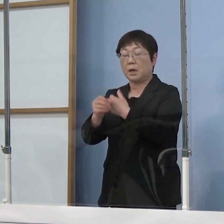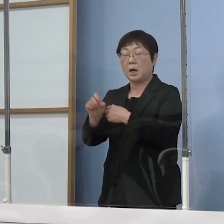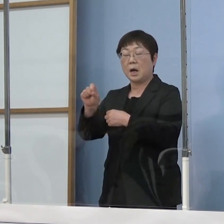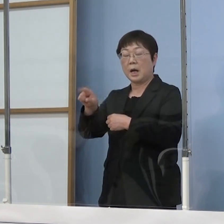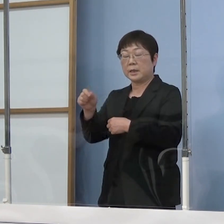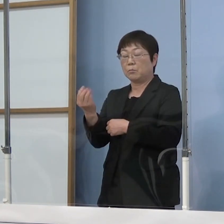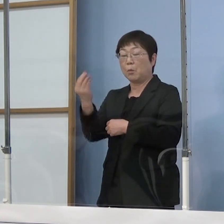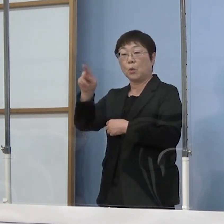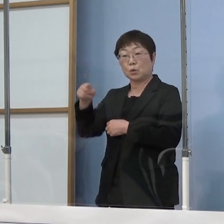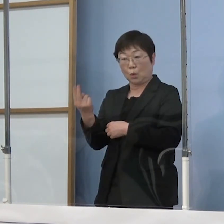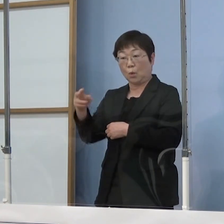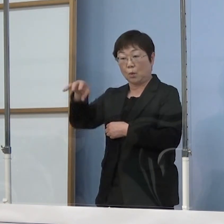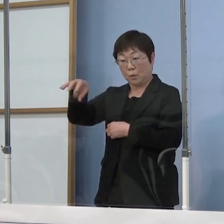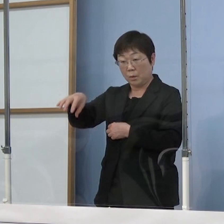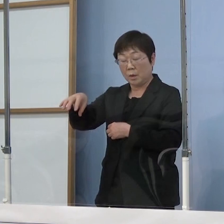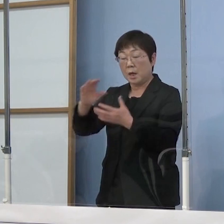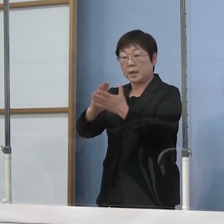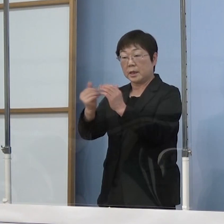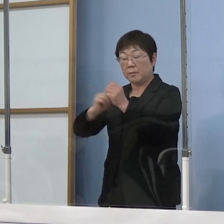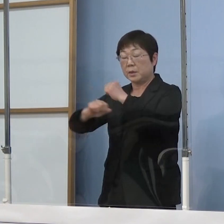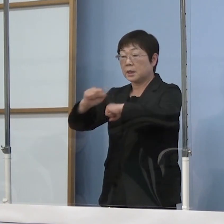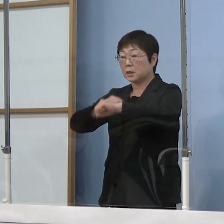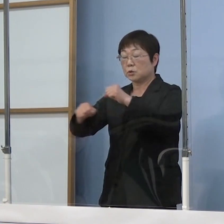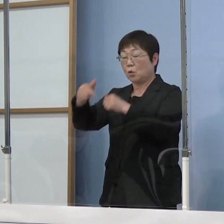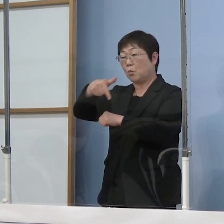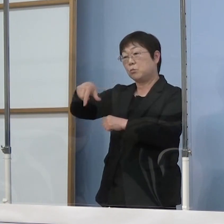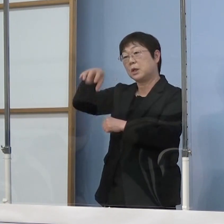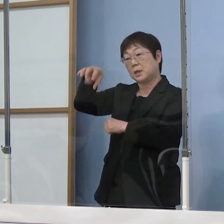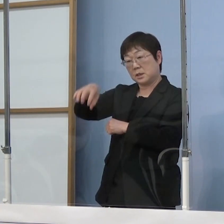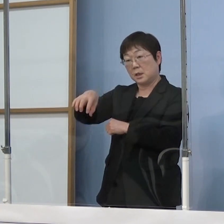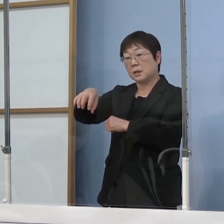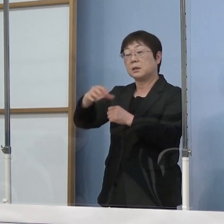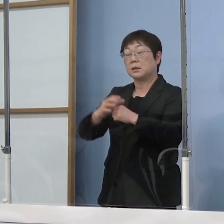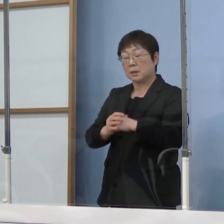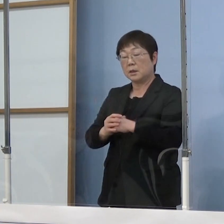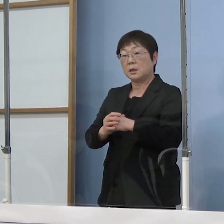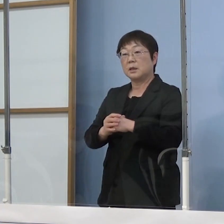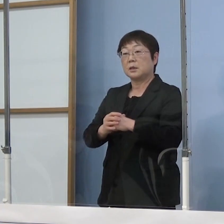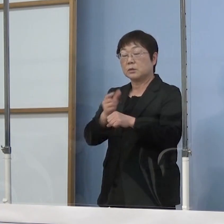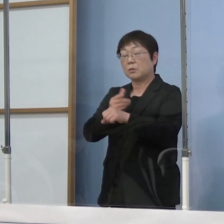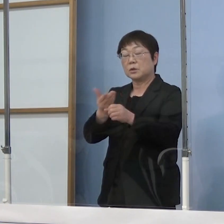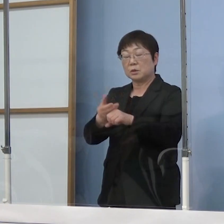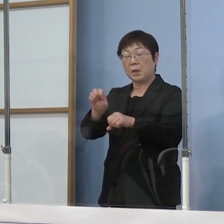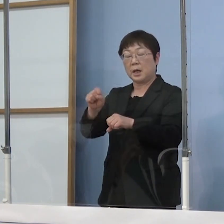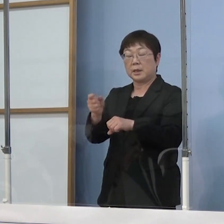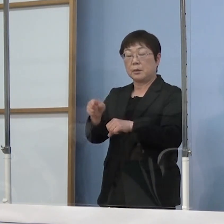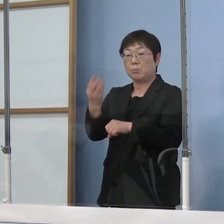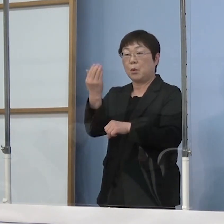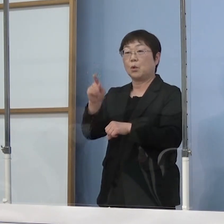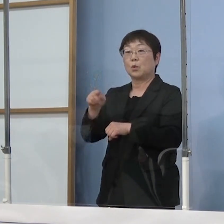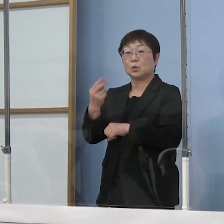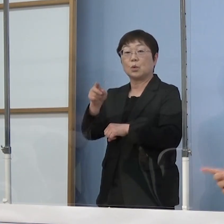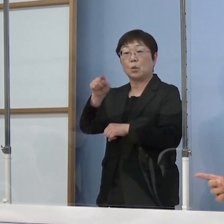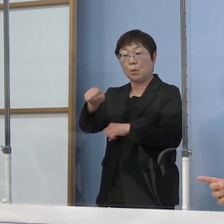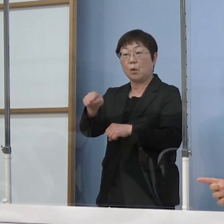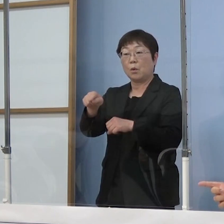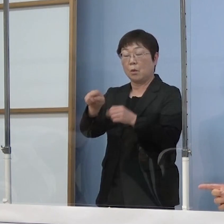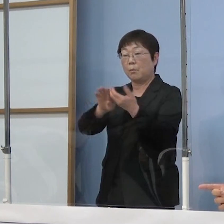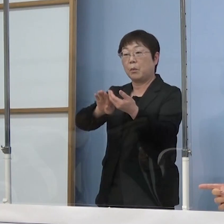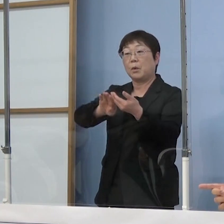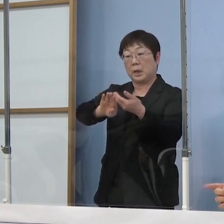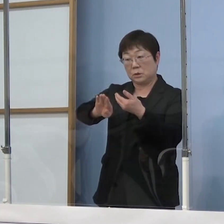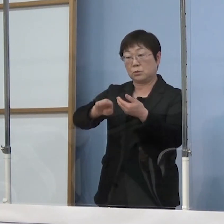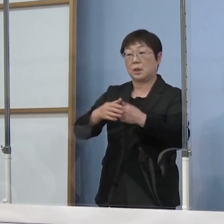ート、その県民活動プラザの中で実はアイポート徳島も一緒にあるんですね。ところがアイポートが外